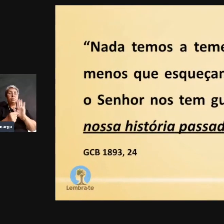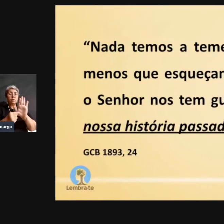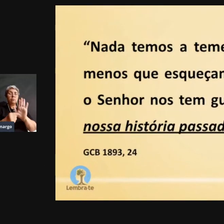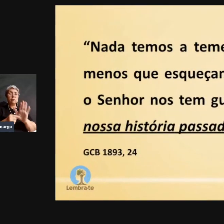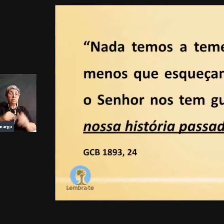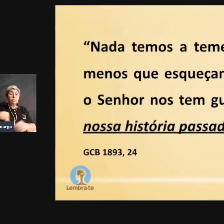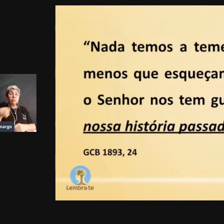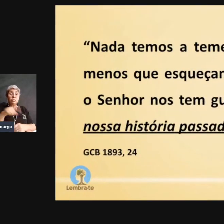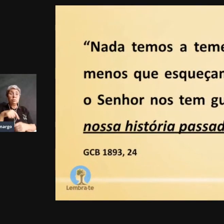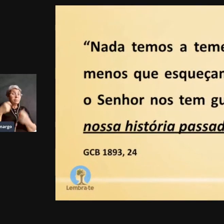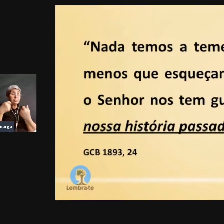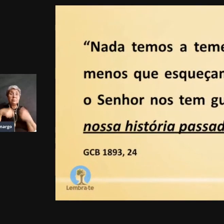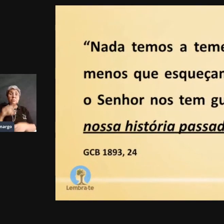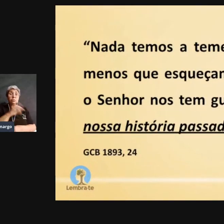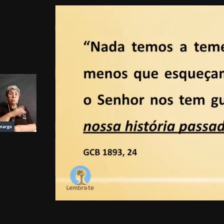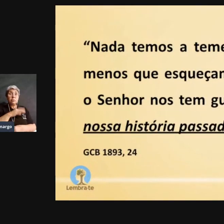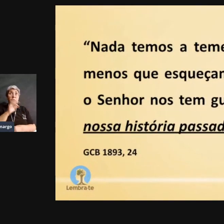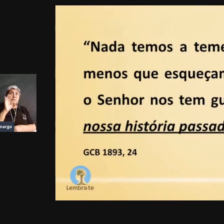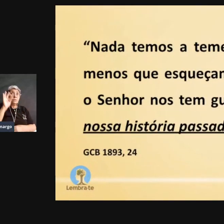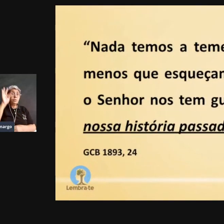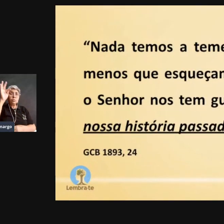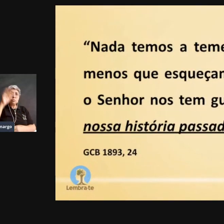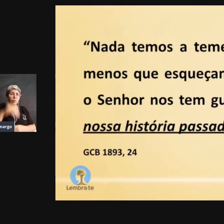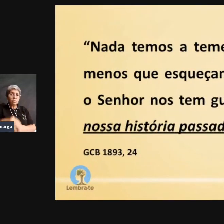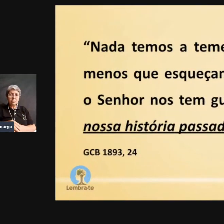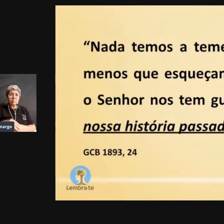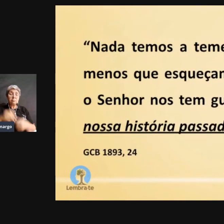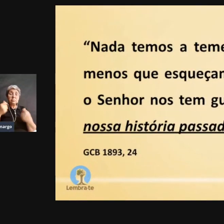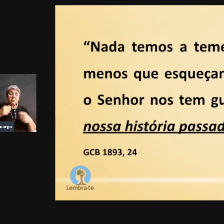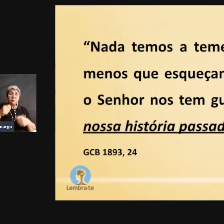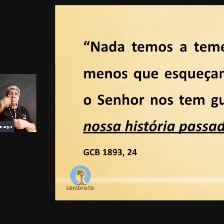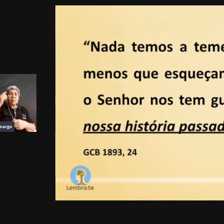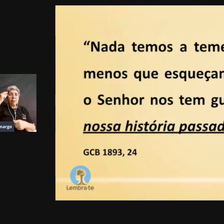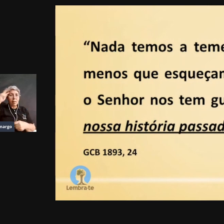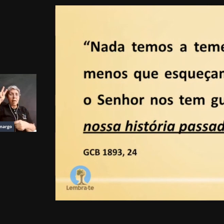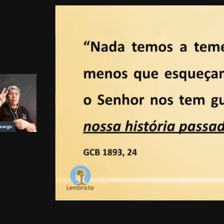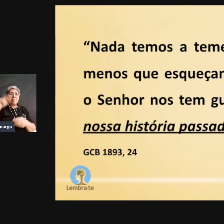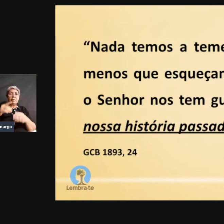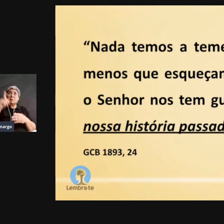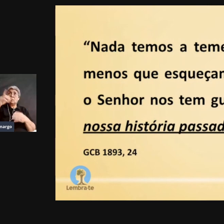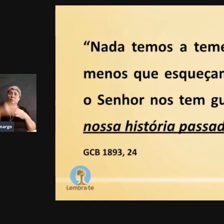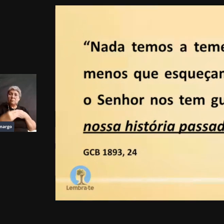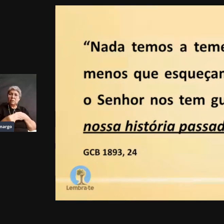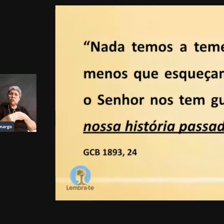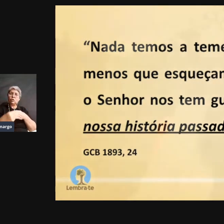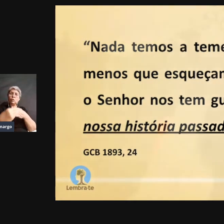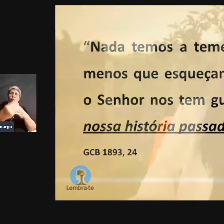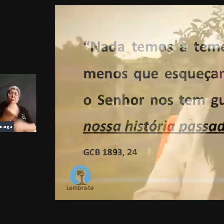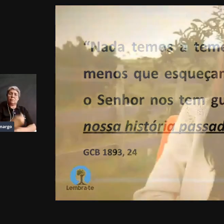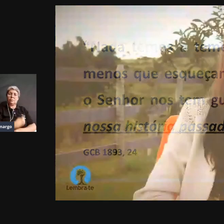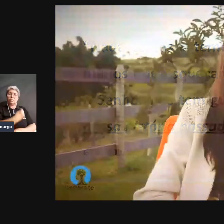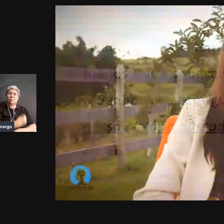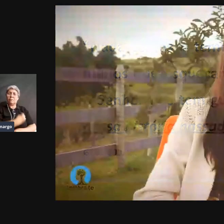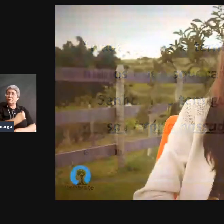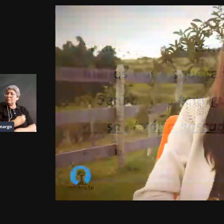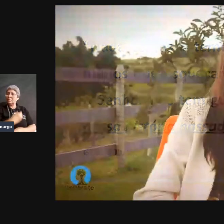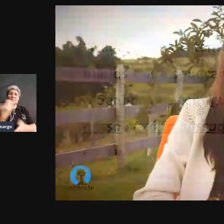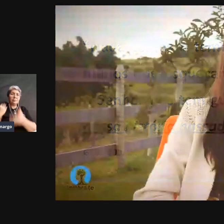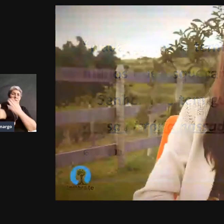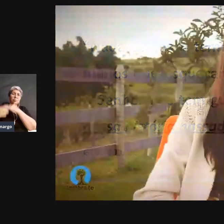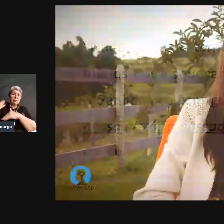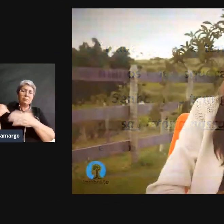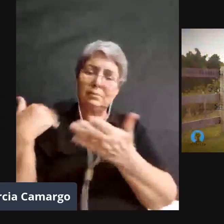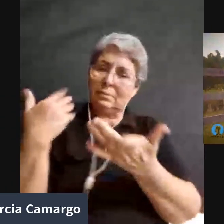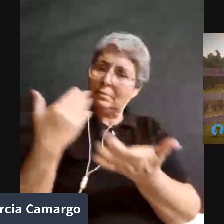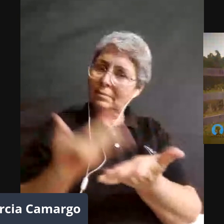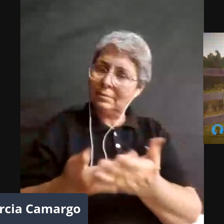a maneira que o Senhor nos tem guiado e seu ensino em nossa história passada. Ou seja, se nós